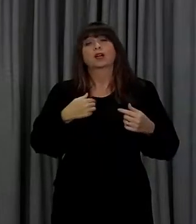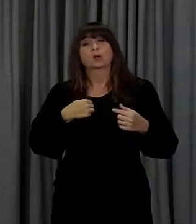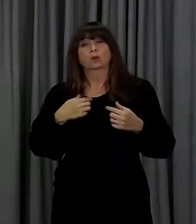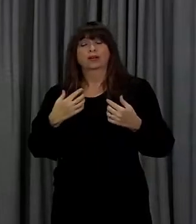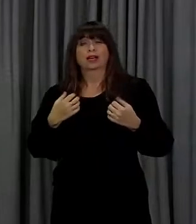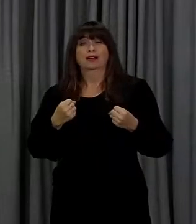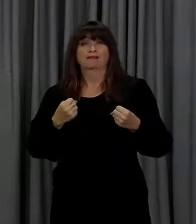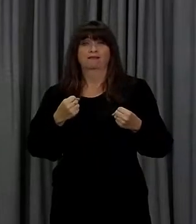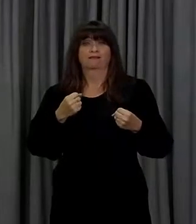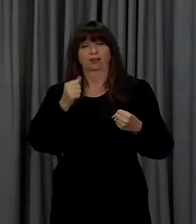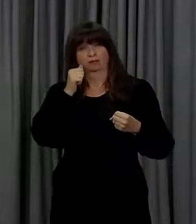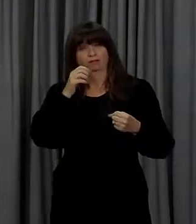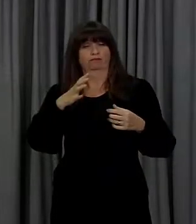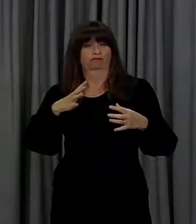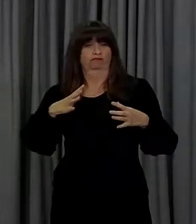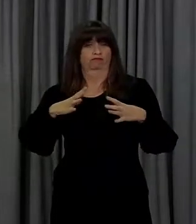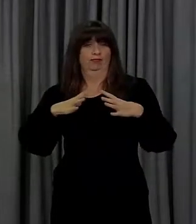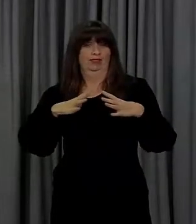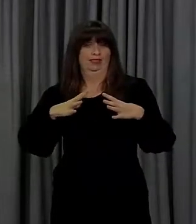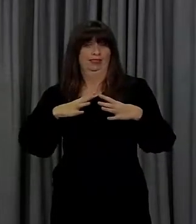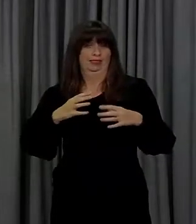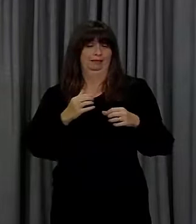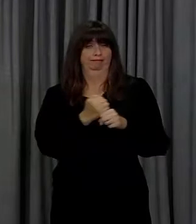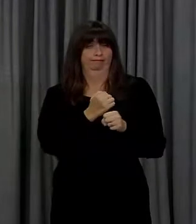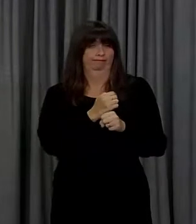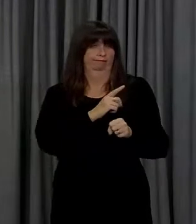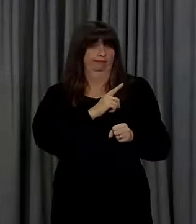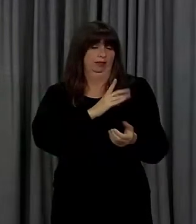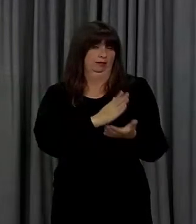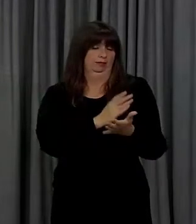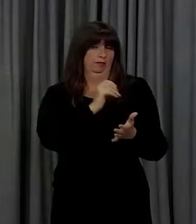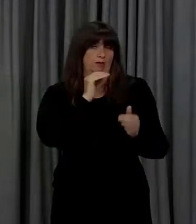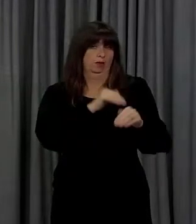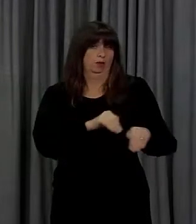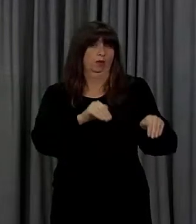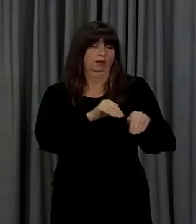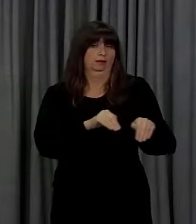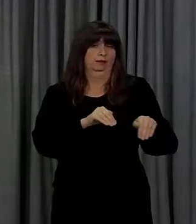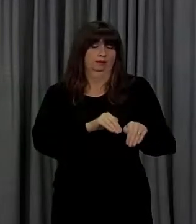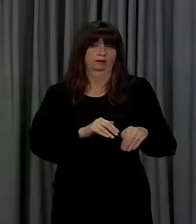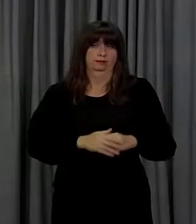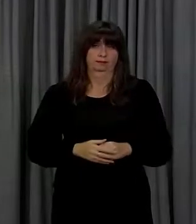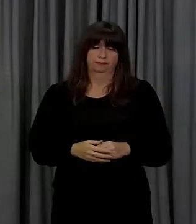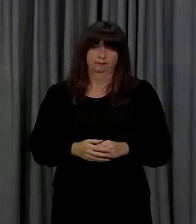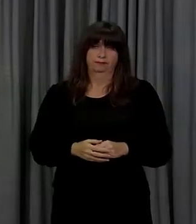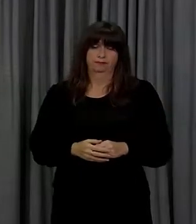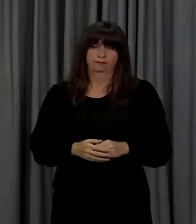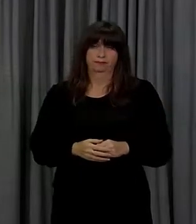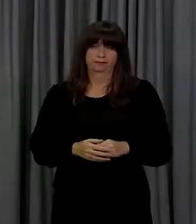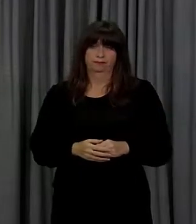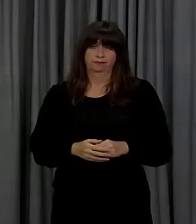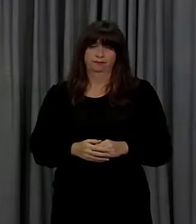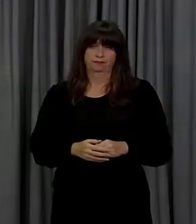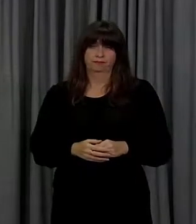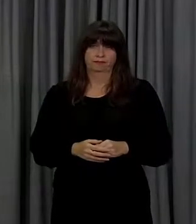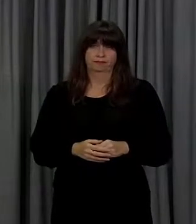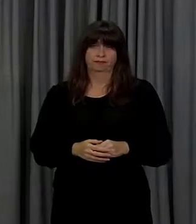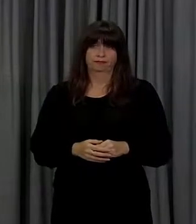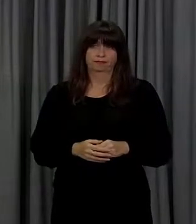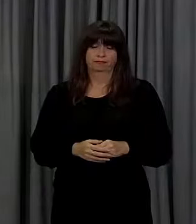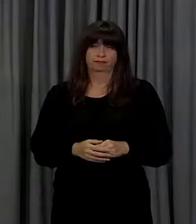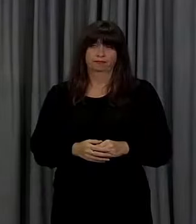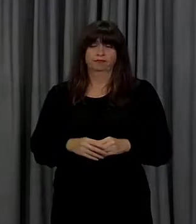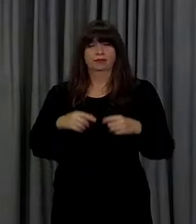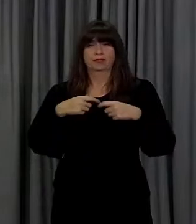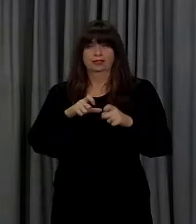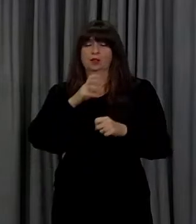yr haf gyda nhw. Dwi'n eisiau rhoi manylion ar hyn o bryd, ond allai wrthoch chi bod beth sydd gyda ni